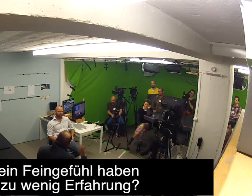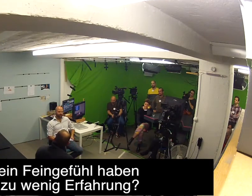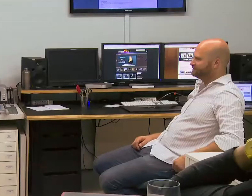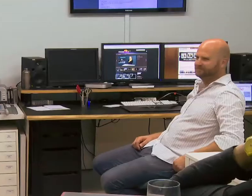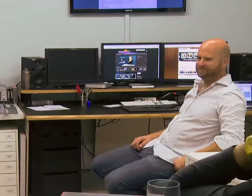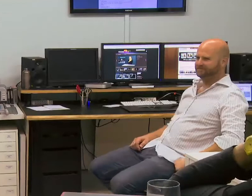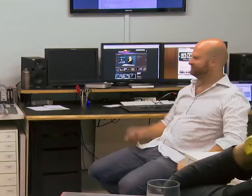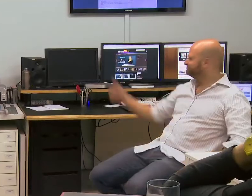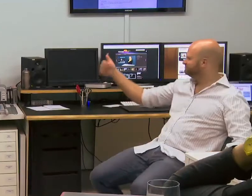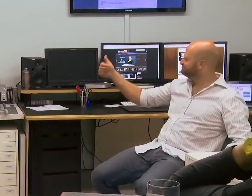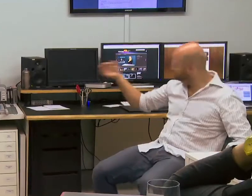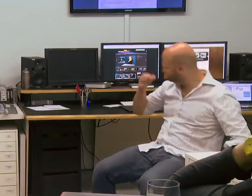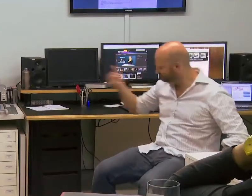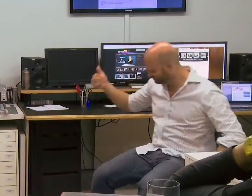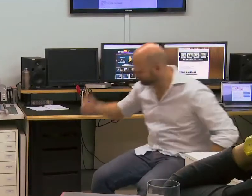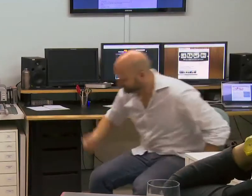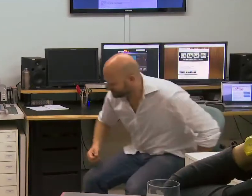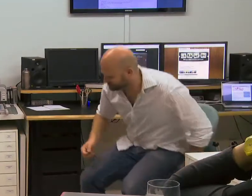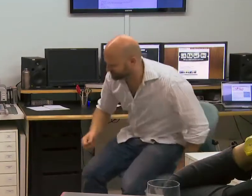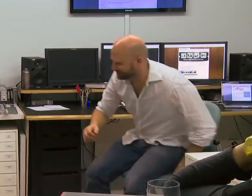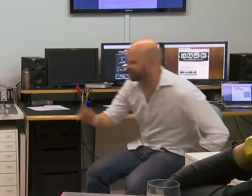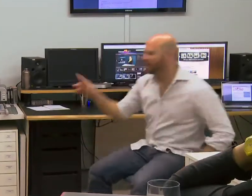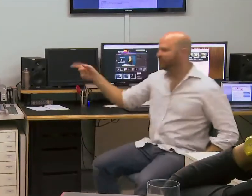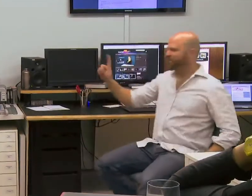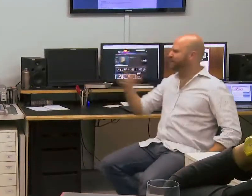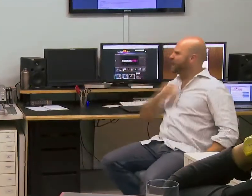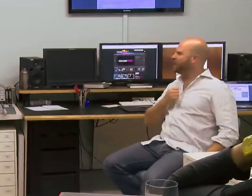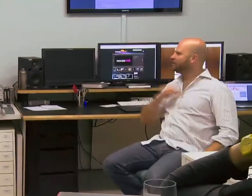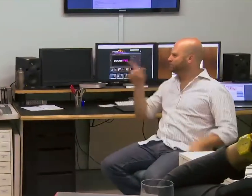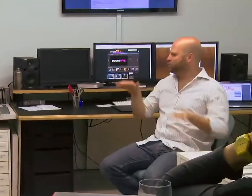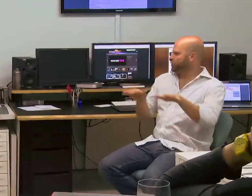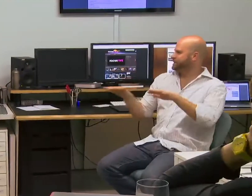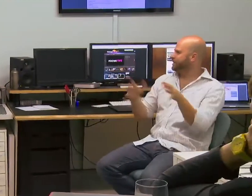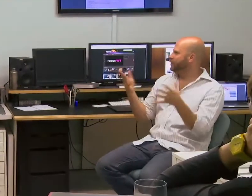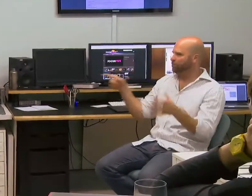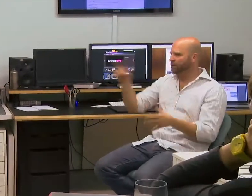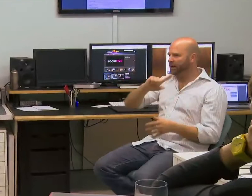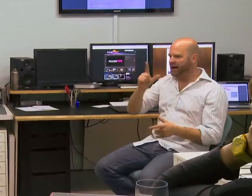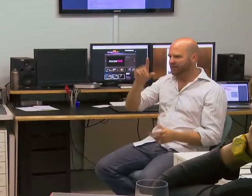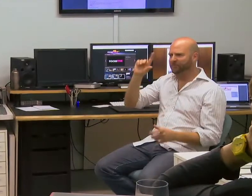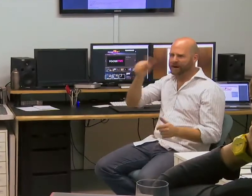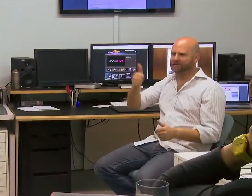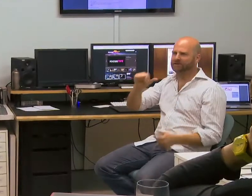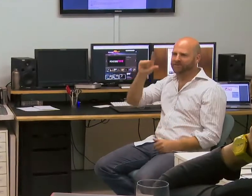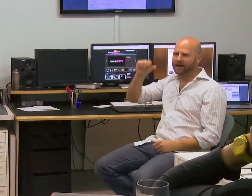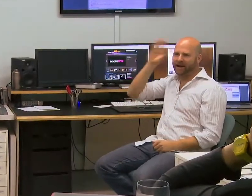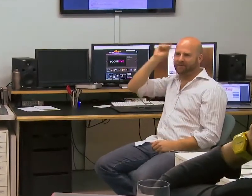Experience? Hey, super Frage, das passt doch. Also, manchmal ist man einfach